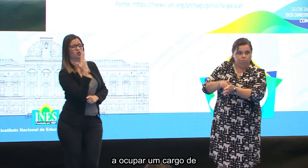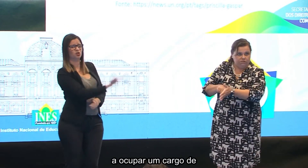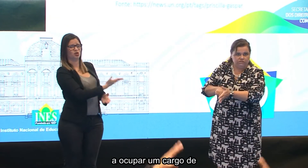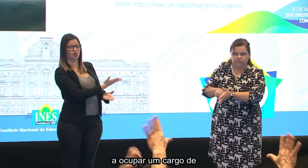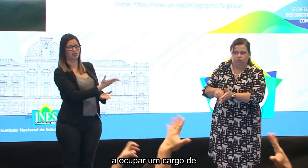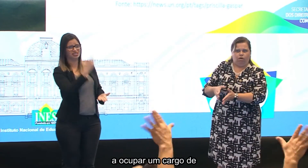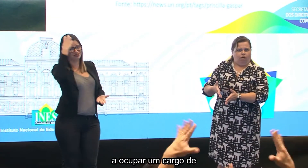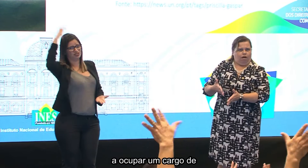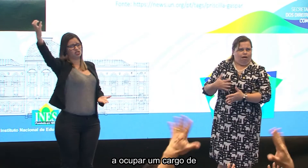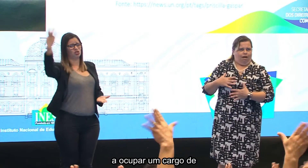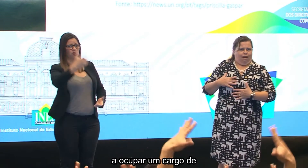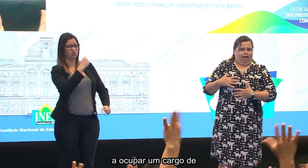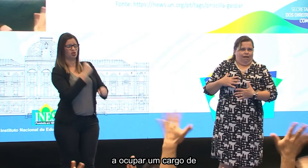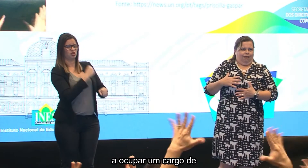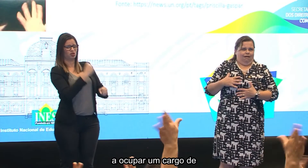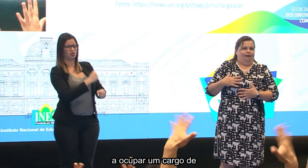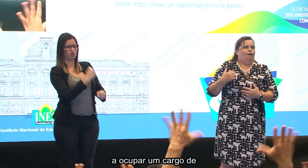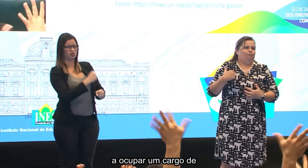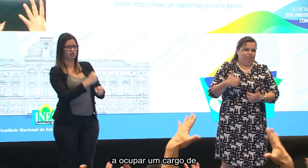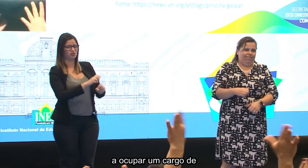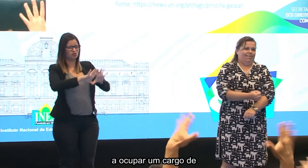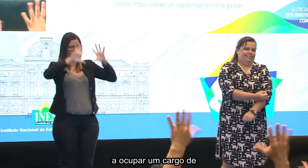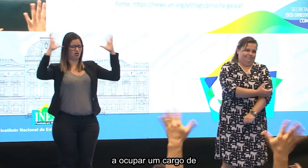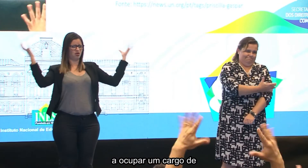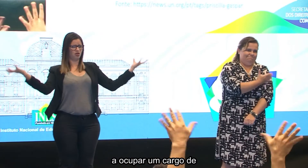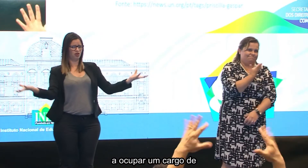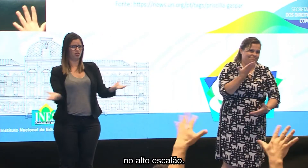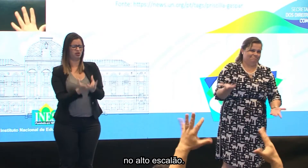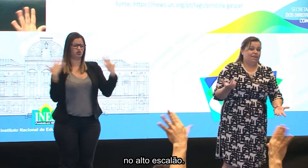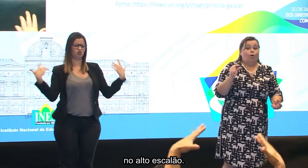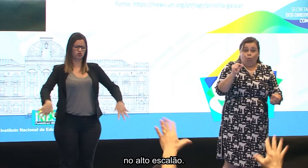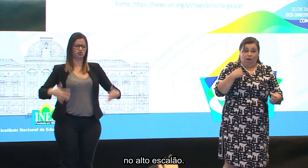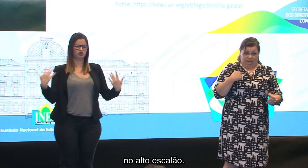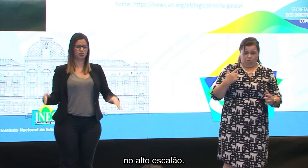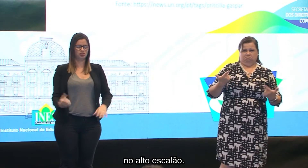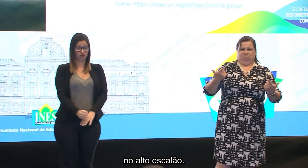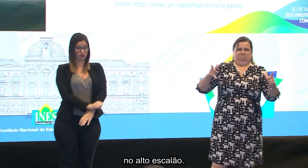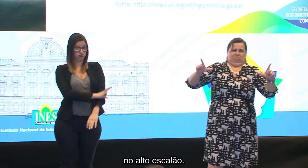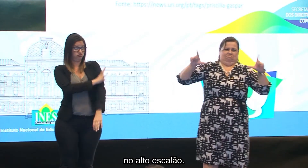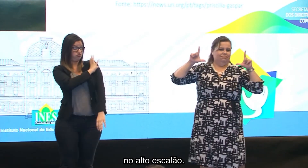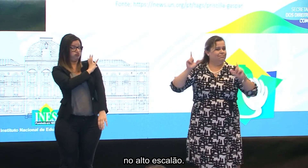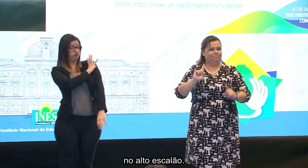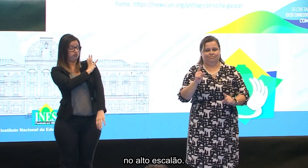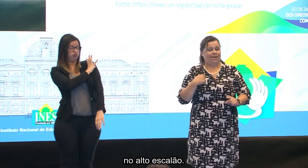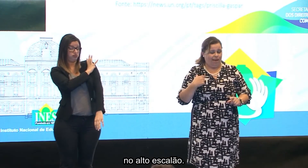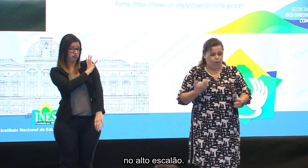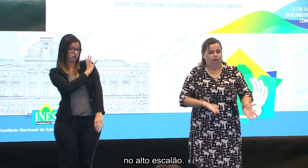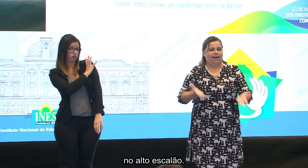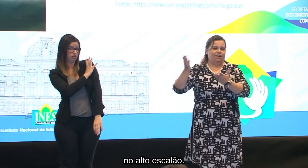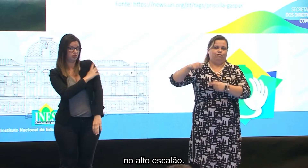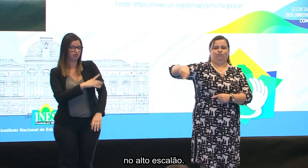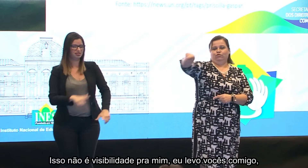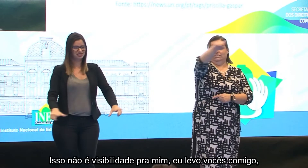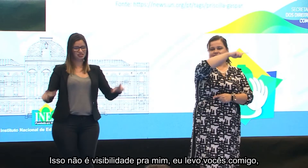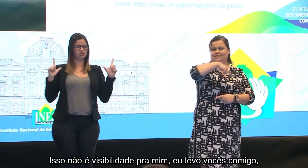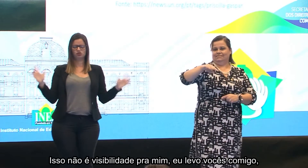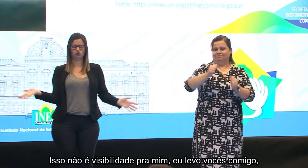do mundo, a primeira surda a ocupar um cargo no alto escalão. Então, assim, isso não